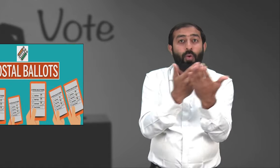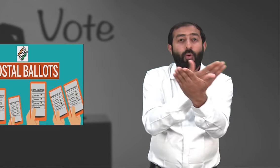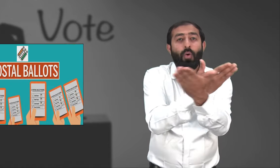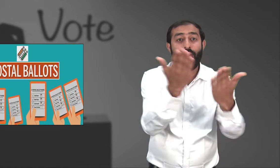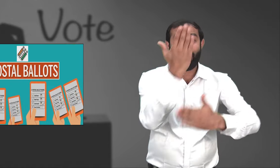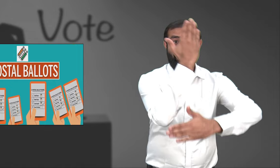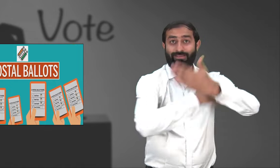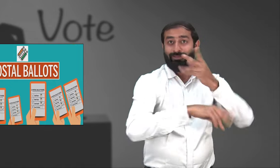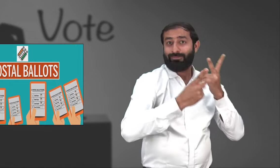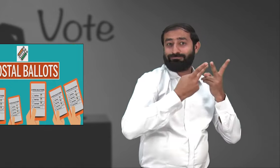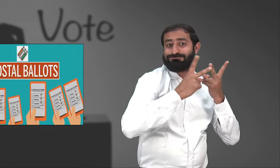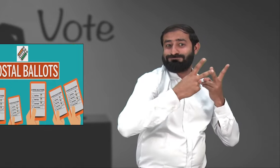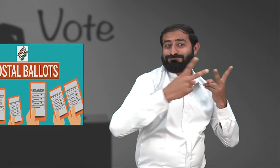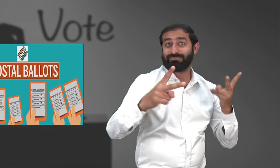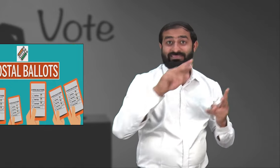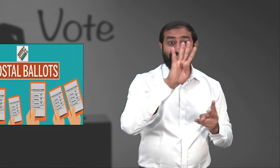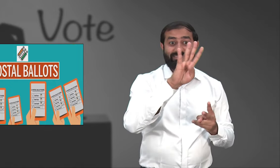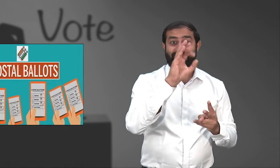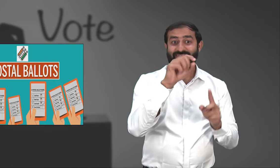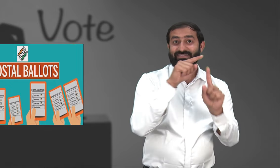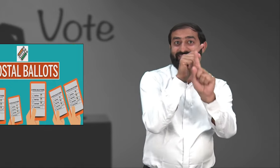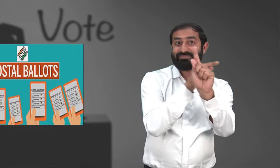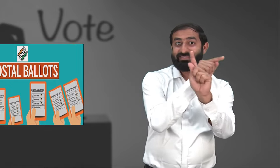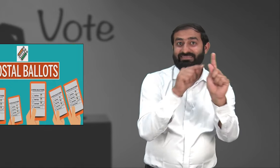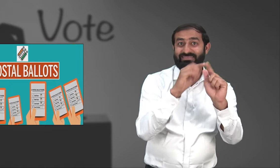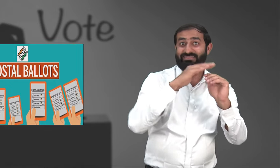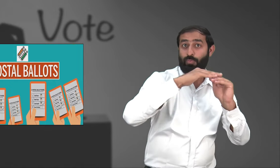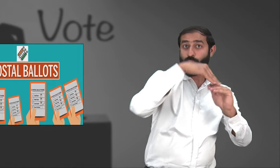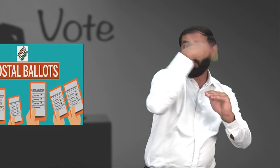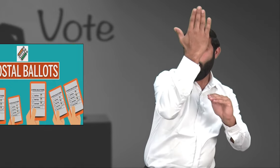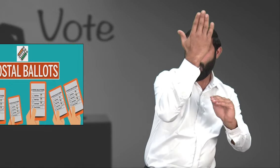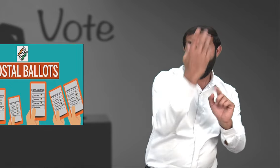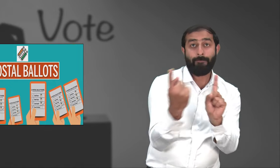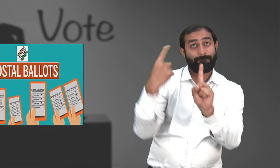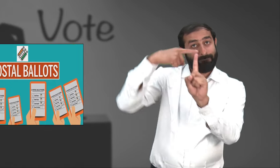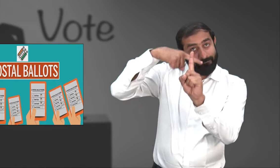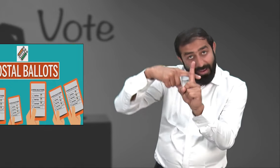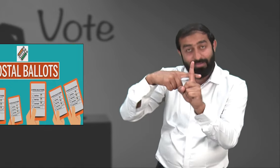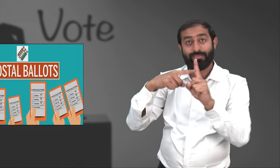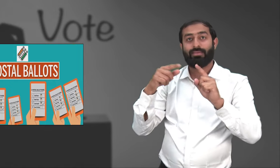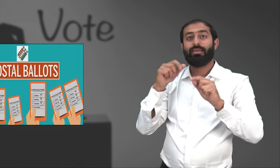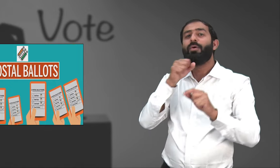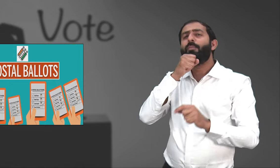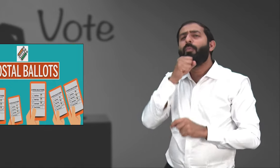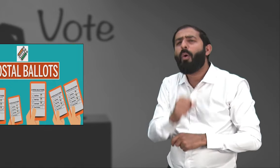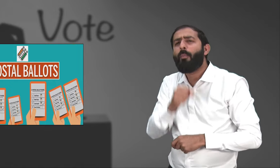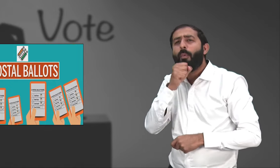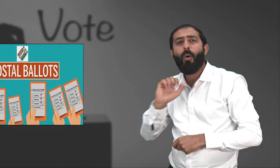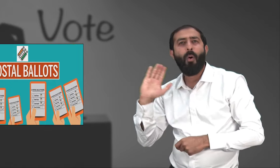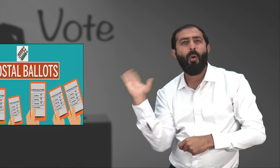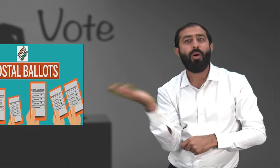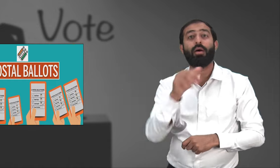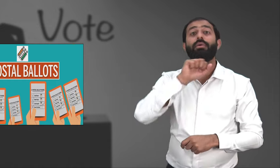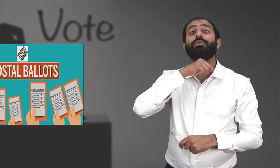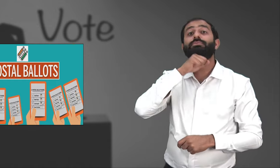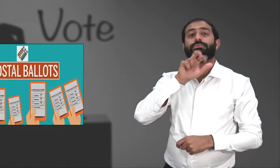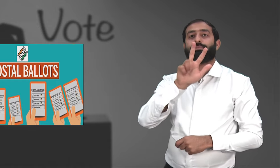उम्र के वरिष्ठ गको को घर से वोट देने की सेवा प्रदान करता है इस सेवा को